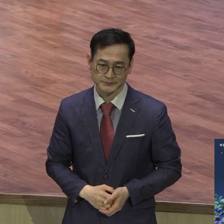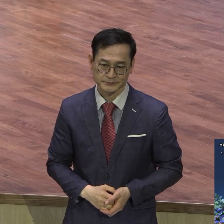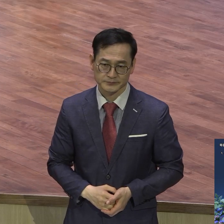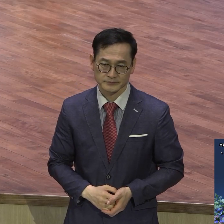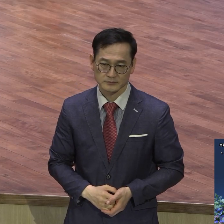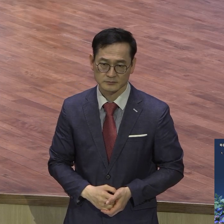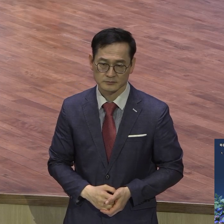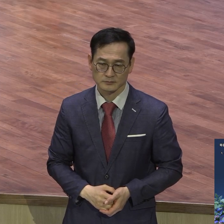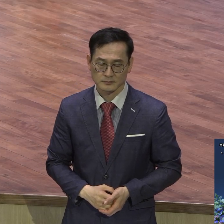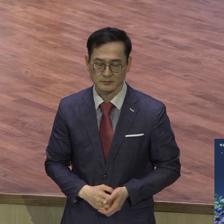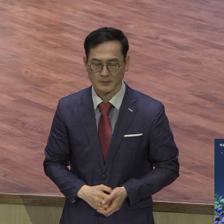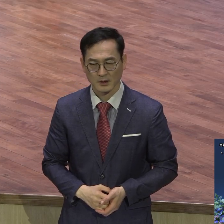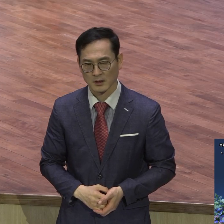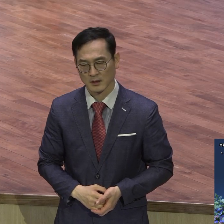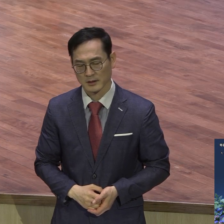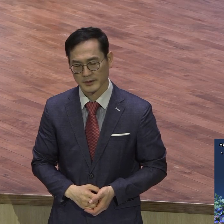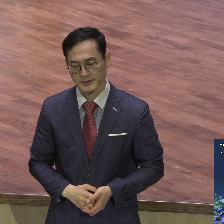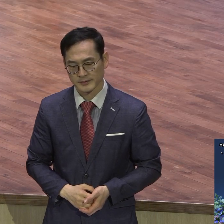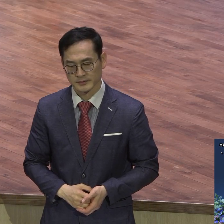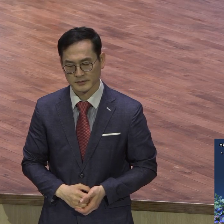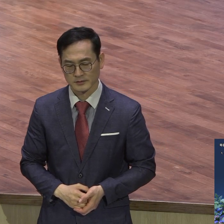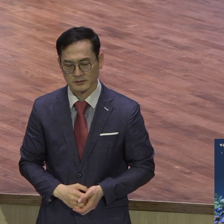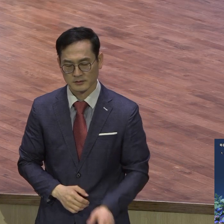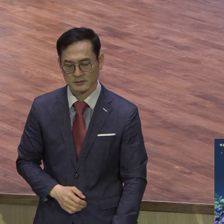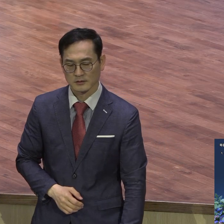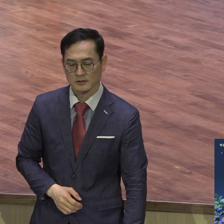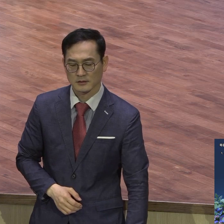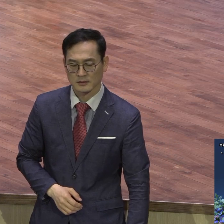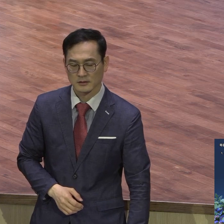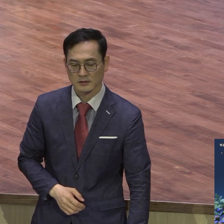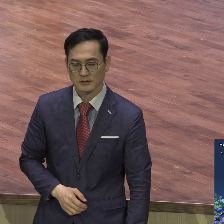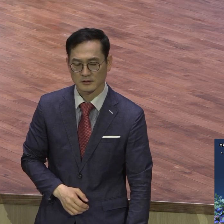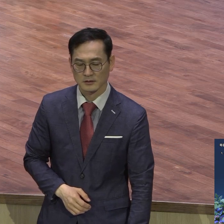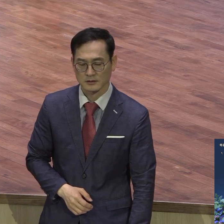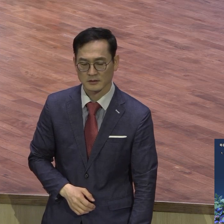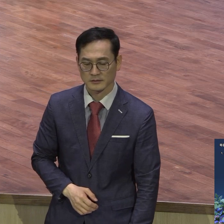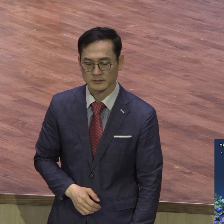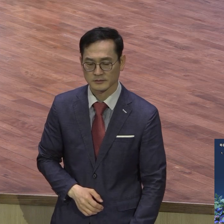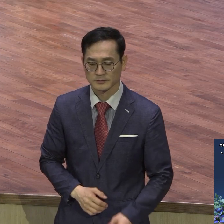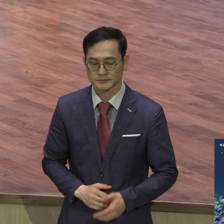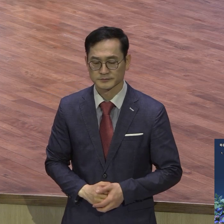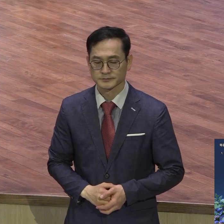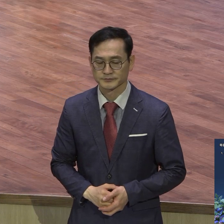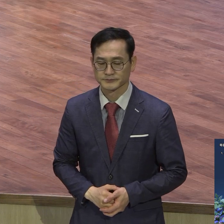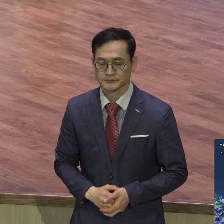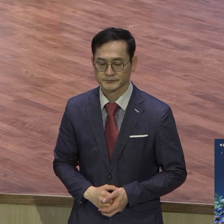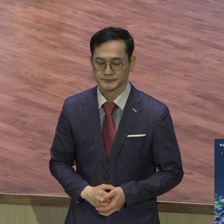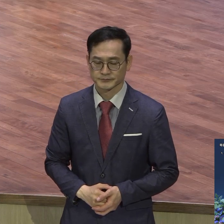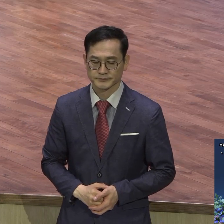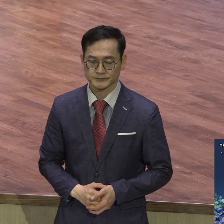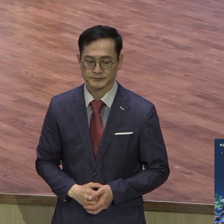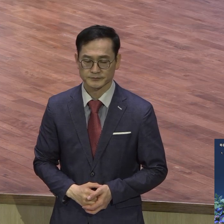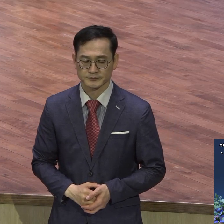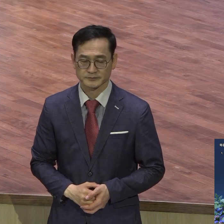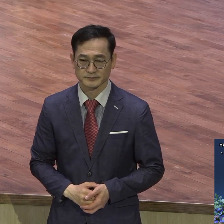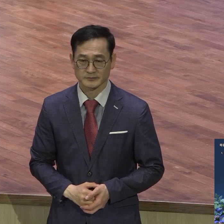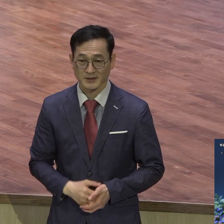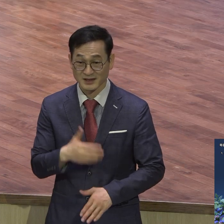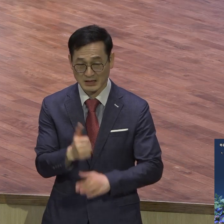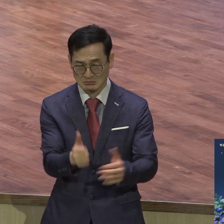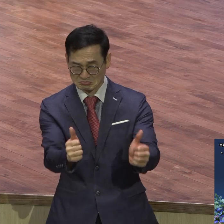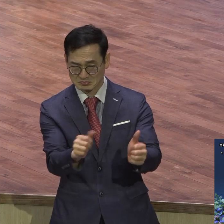굉장히 무서운 말이에요 여러분 지랄하는 말로 농담삼아 여러분이 장난삼아 할지 몰라도 그 대가가 나오게 돼